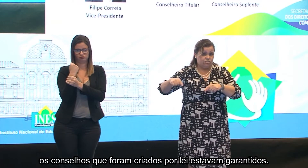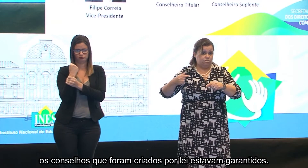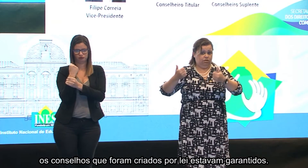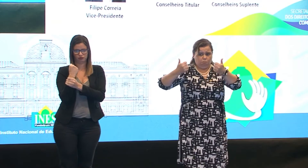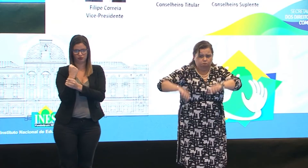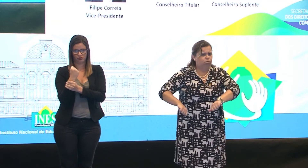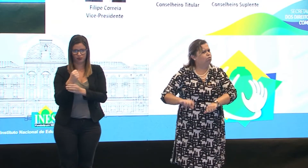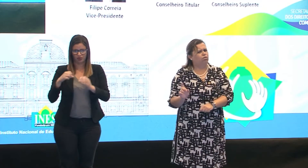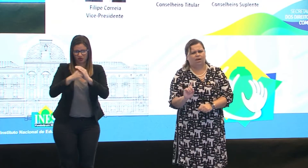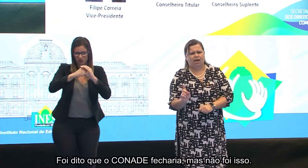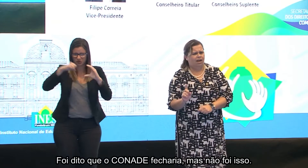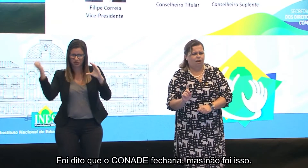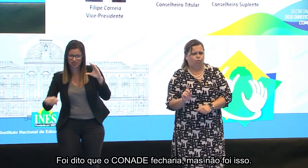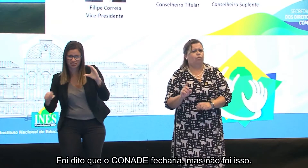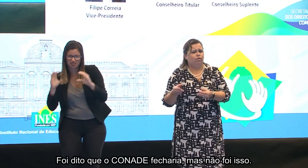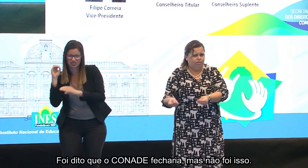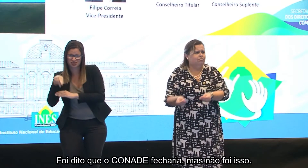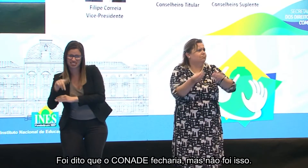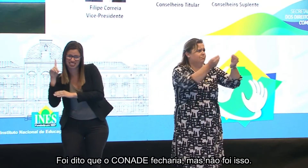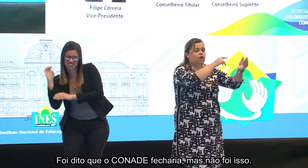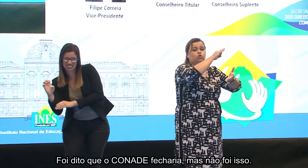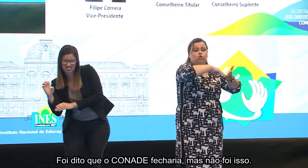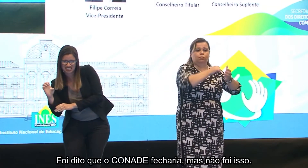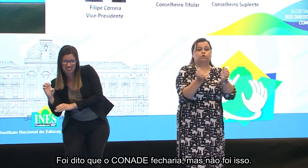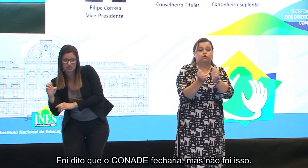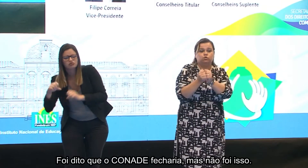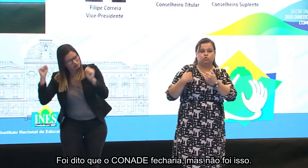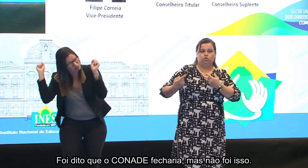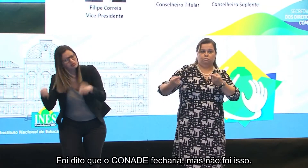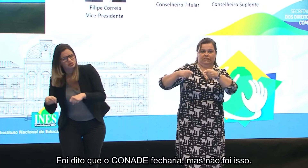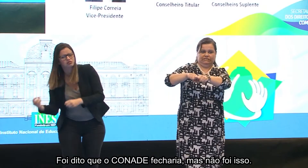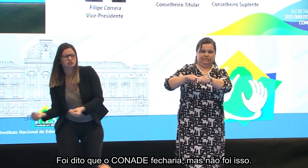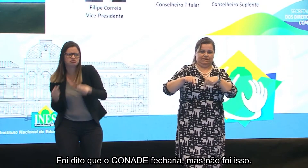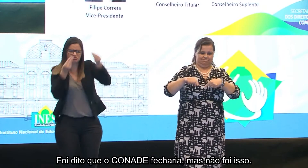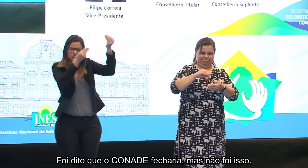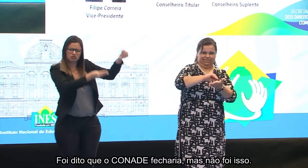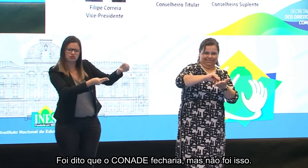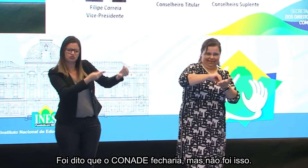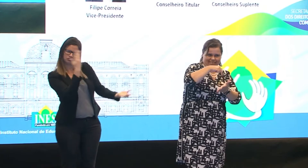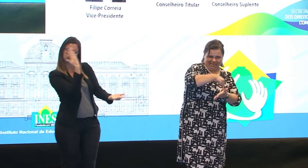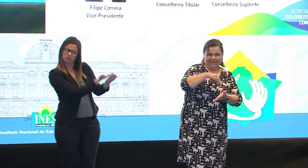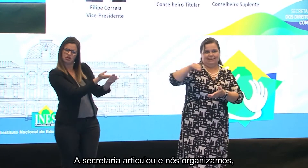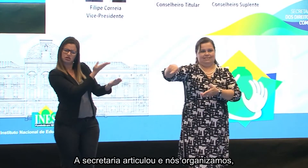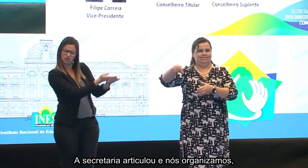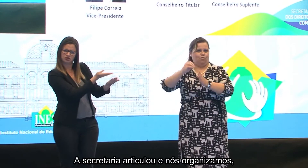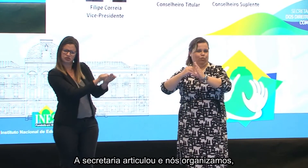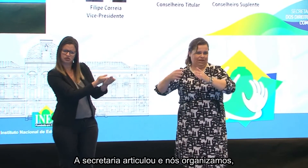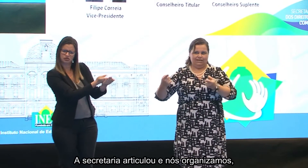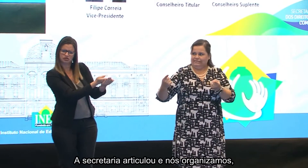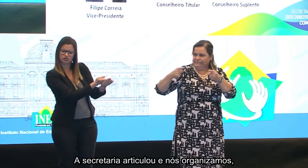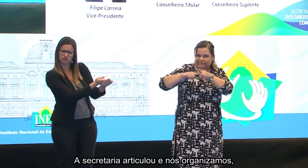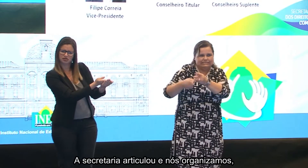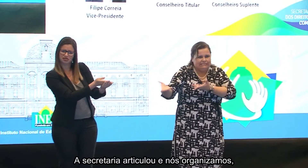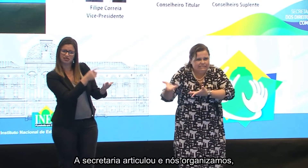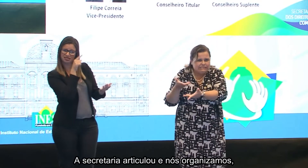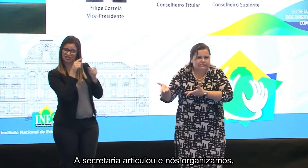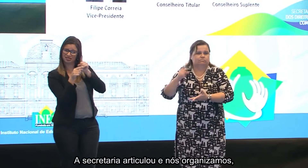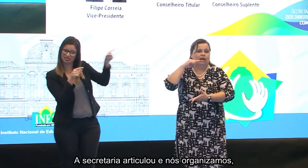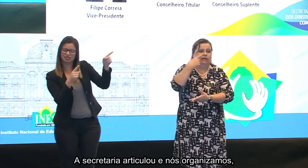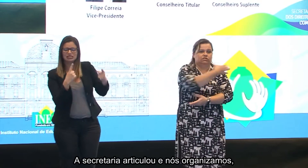garantidos. E o CONAD, foi dito que o CONAD fecharia, mas não foi isso. Então, a secretaria